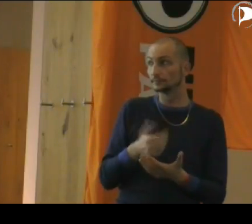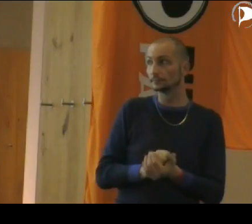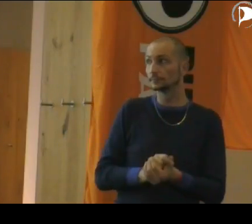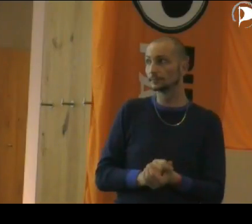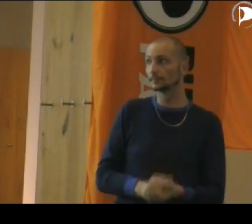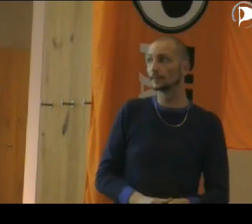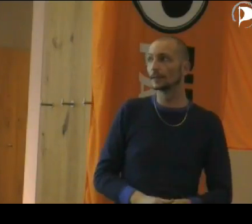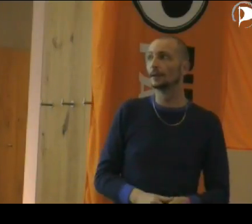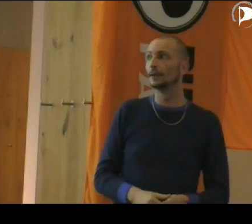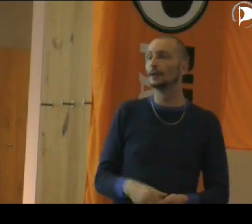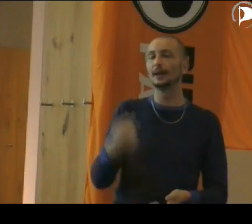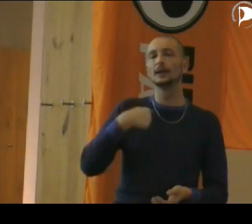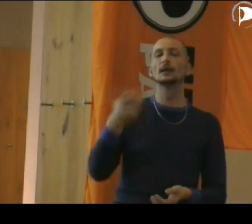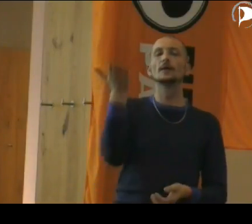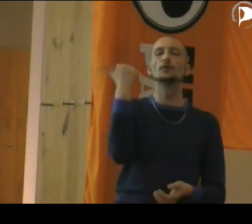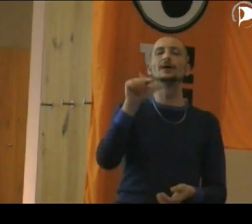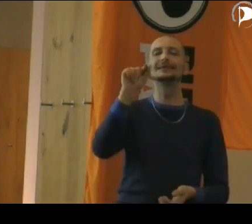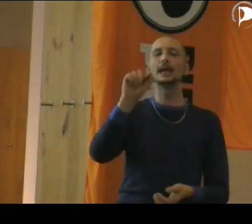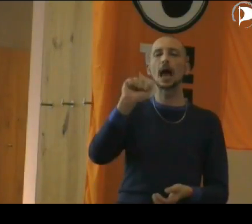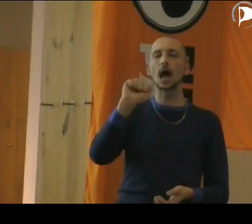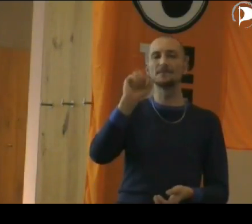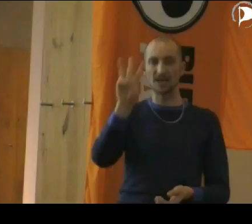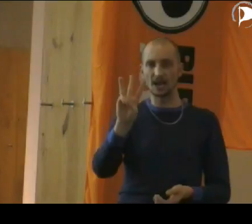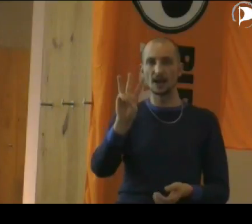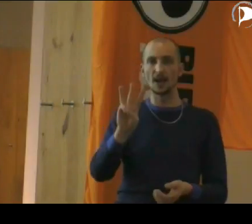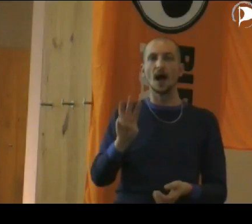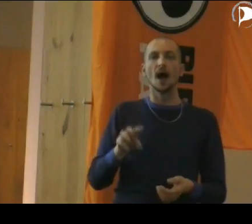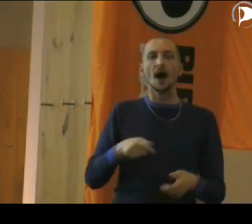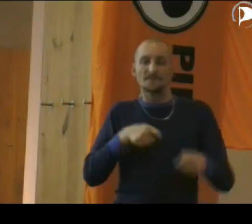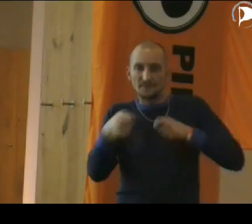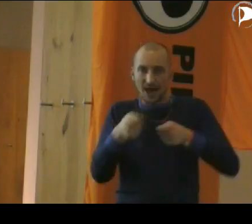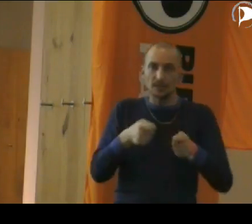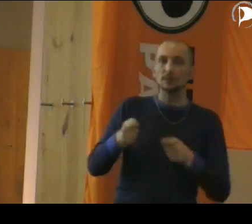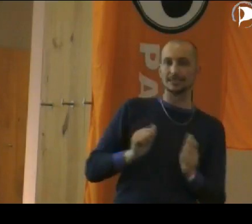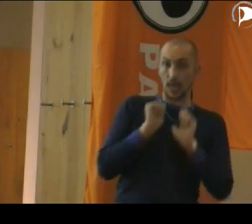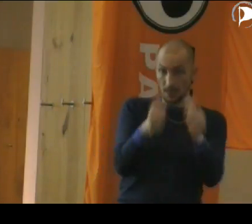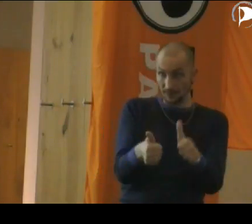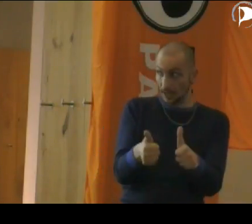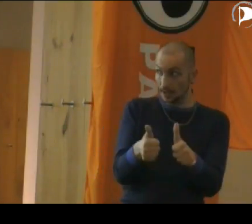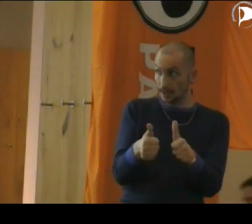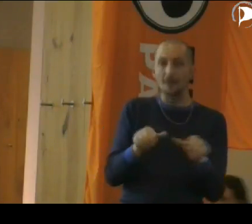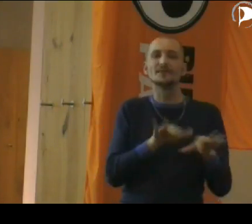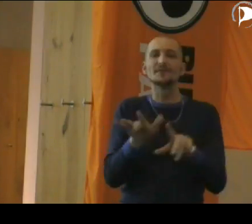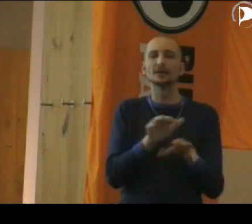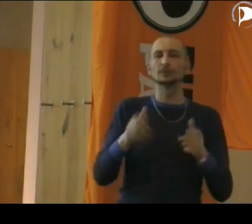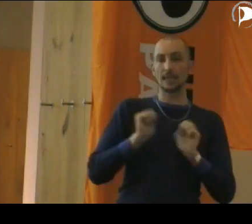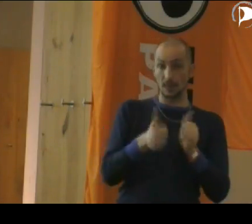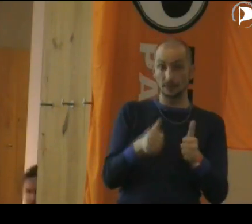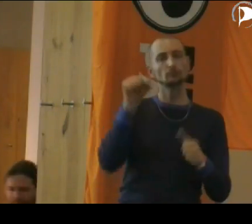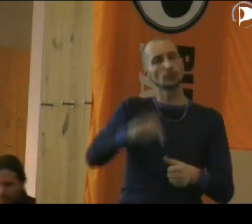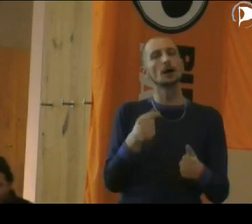ich war ja wie in früheren verwaltungsräte und habe mich da in die schon relativ gut zurecht gefunden was uns